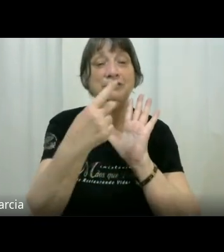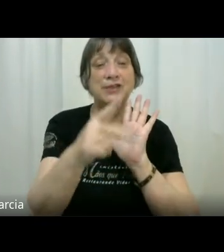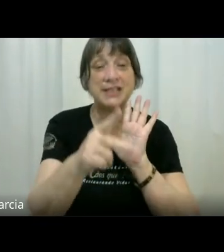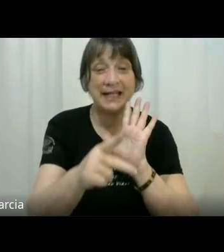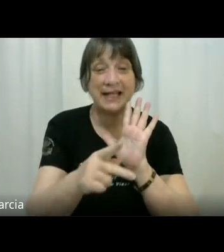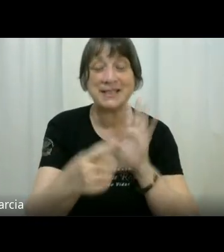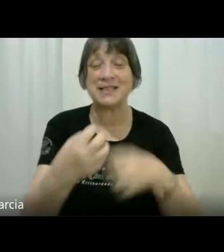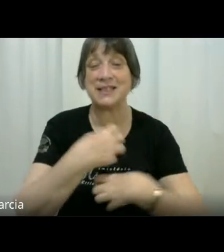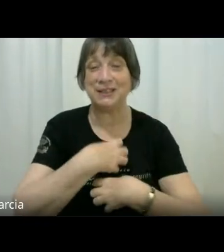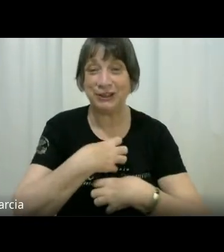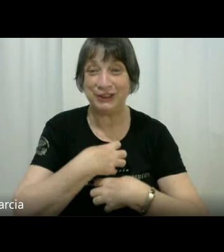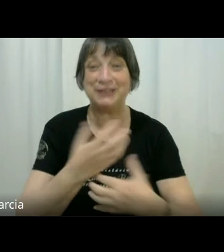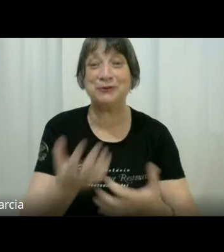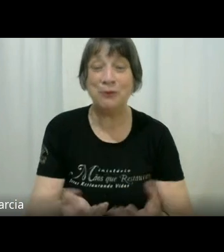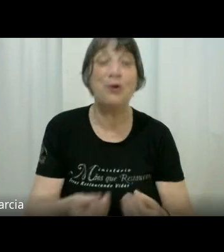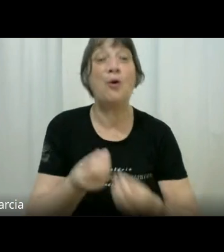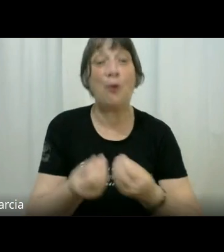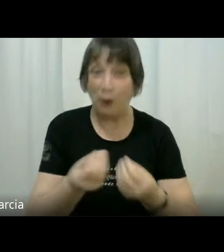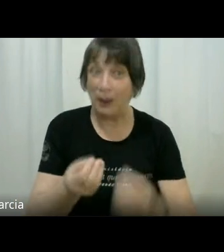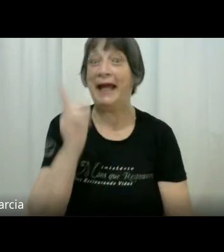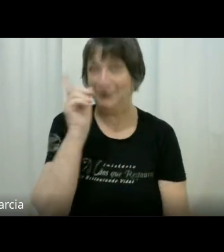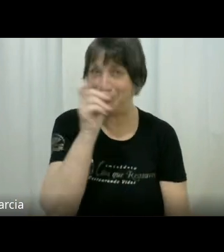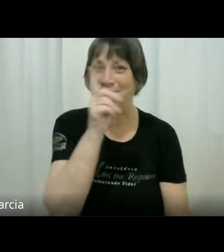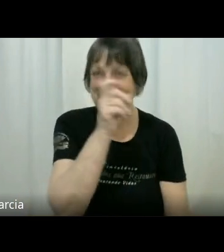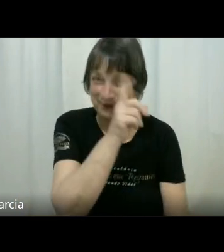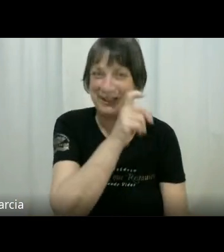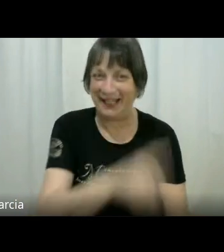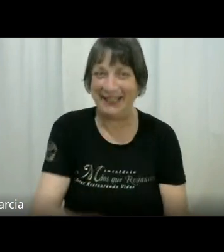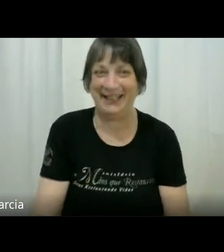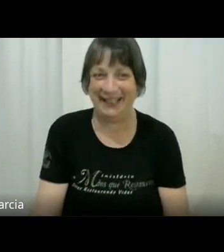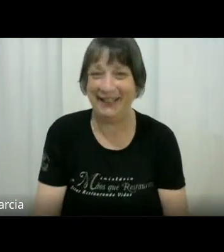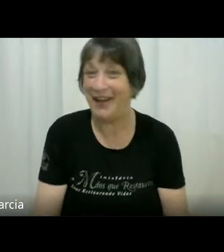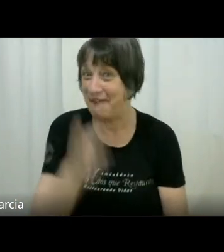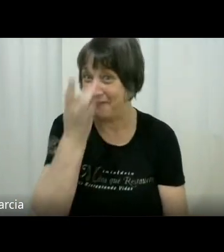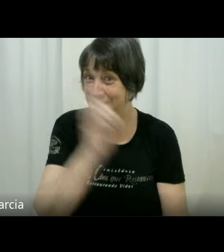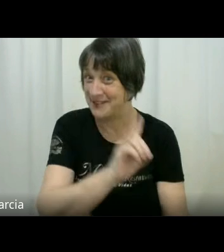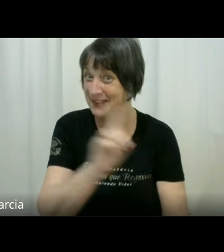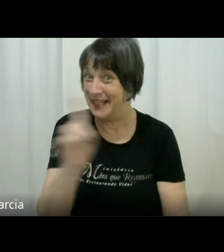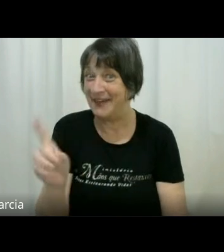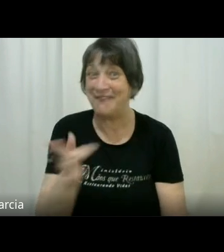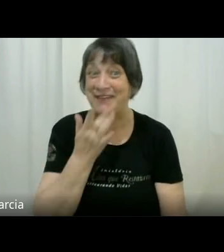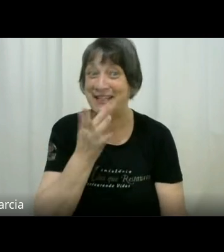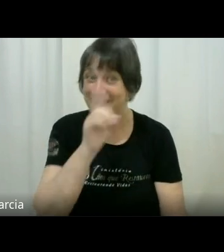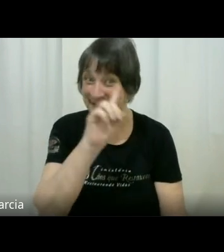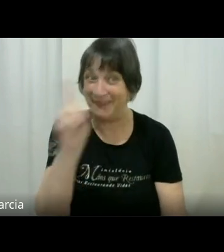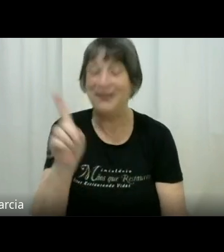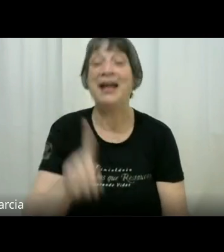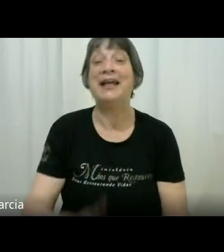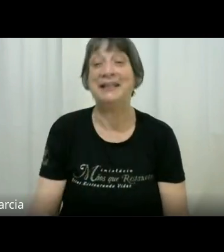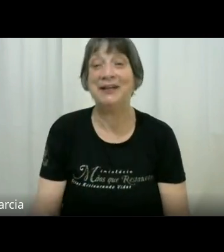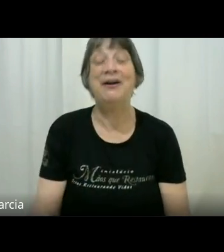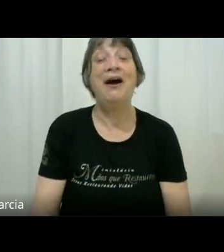Opinião de vocês, sentiram? É difícil, né? É fácil não, fácil